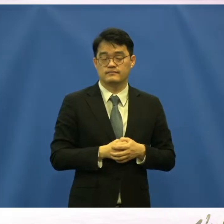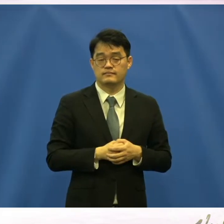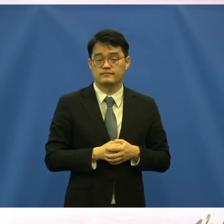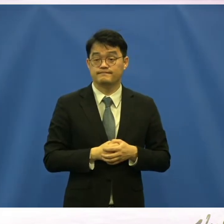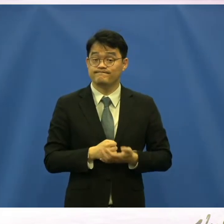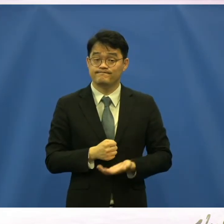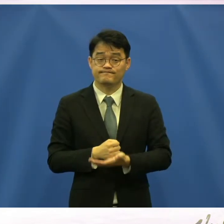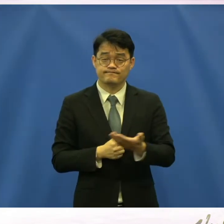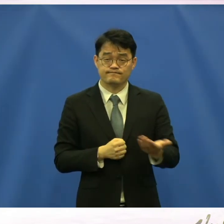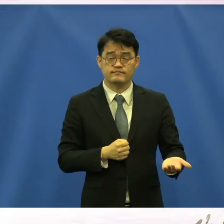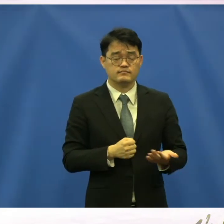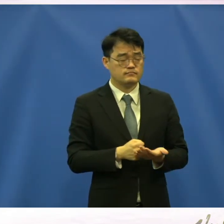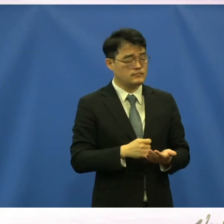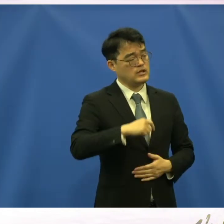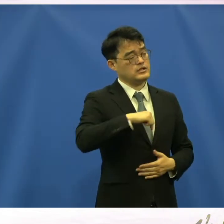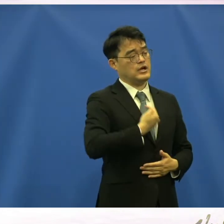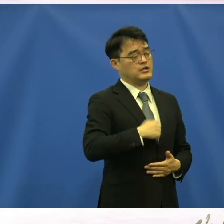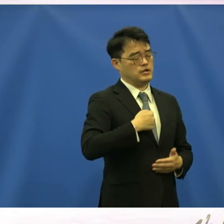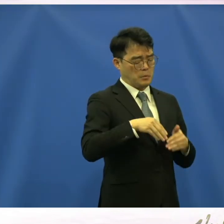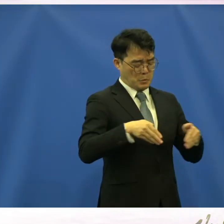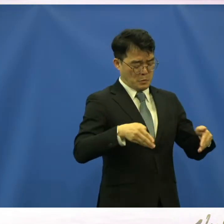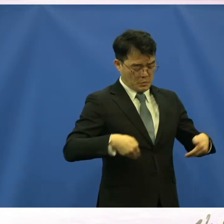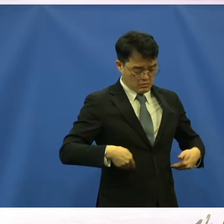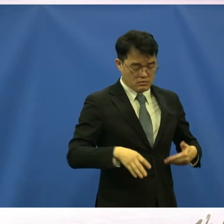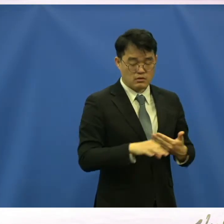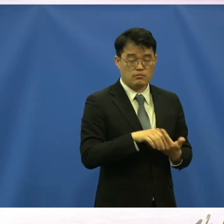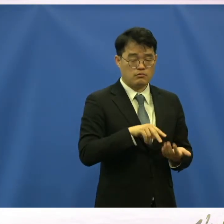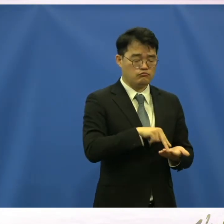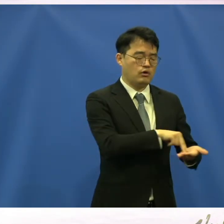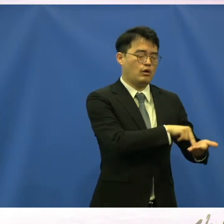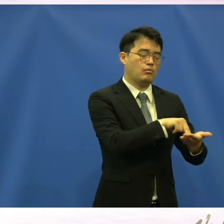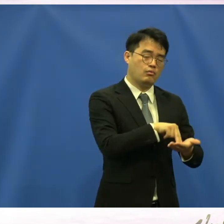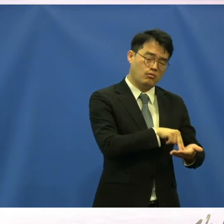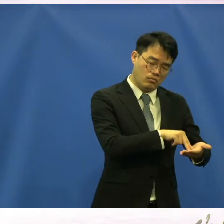외로울 수밖에 없는 겁니다. 그 소왕국은 24시 우울해요.